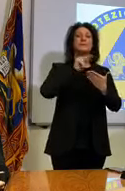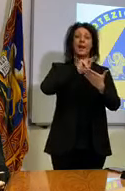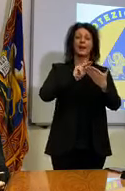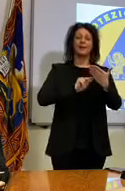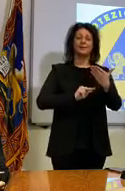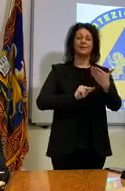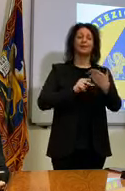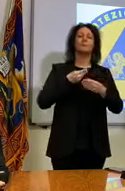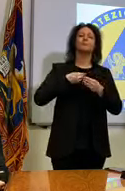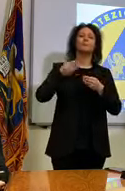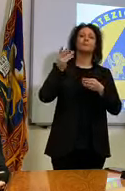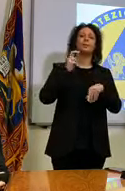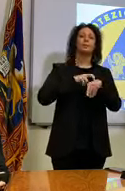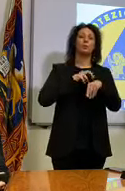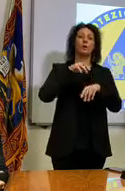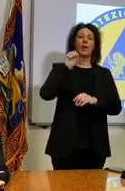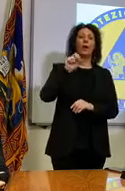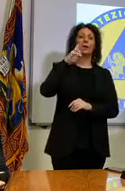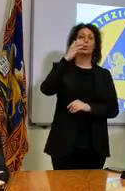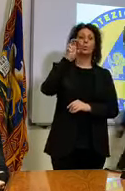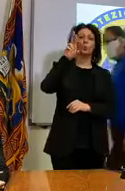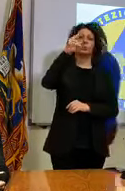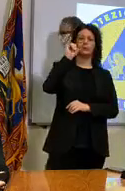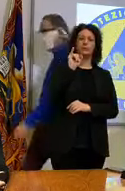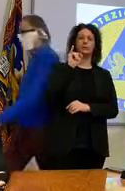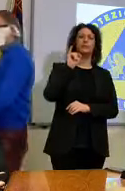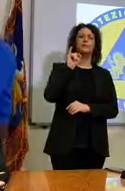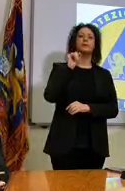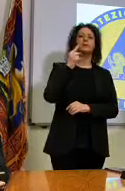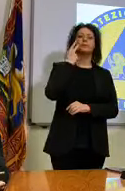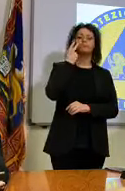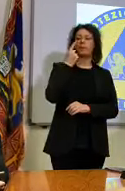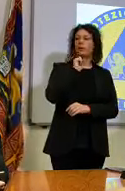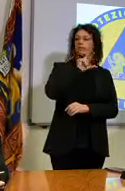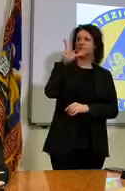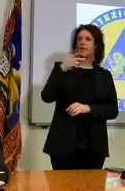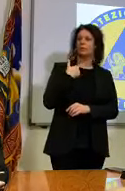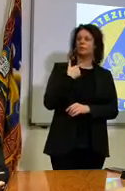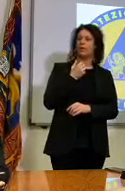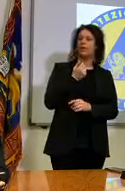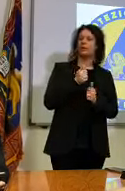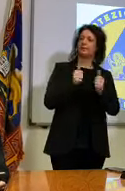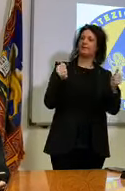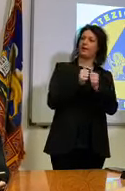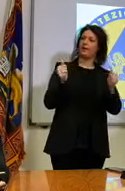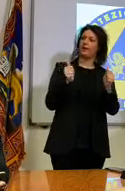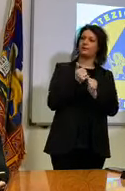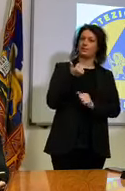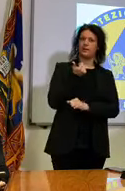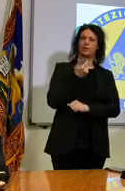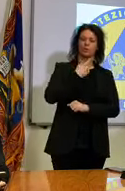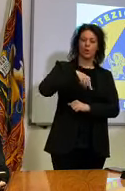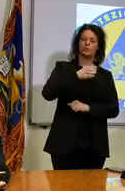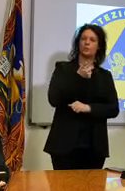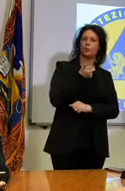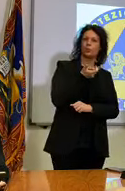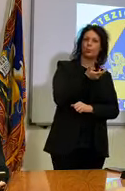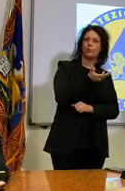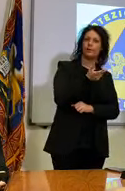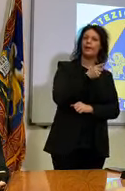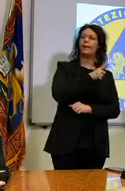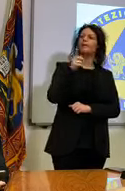Arcuri, appunto per evidenziare che ci sono delle discrepanze tra il dato che abbiamo rilevato noi e il dato che